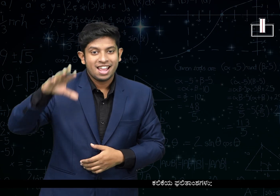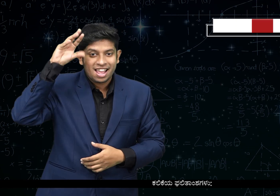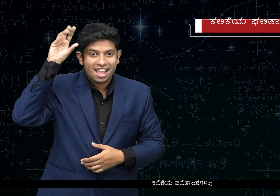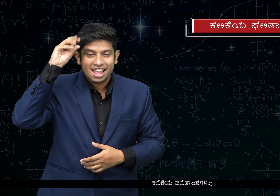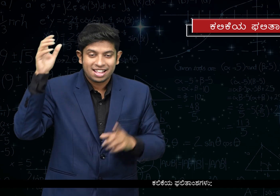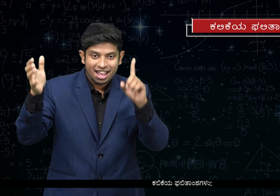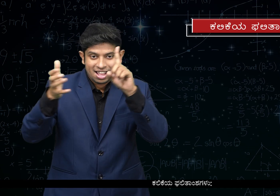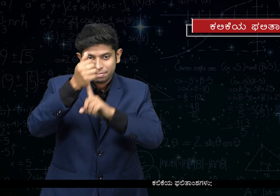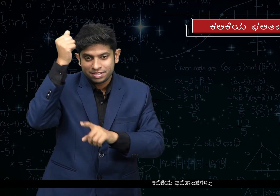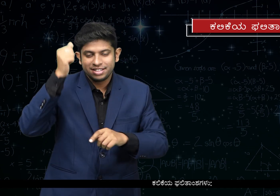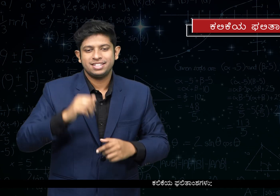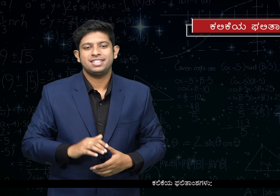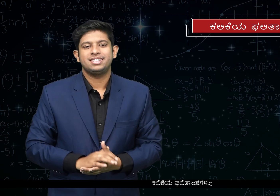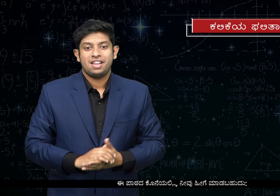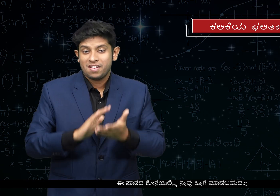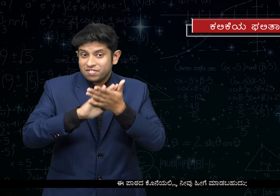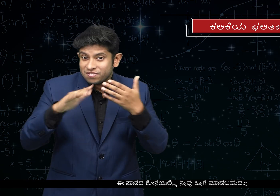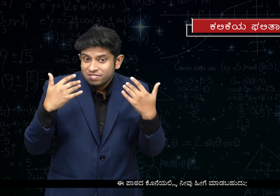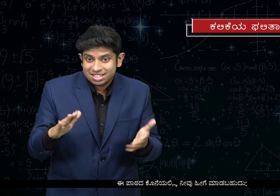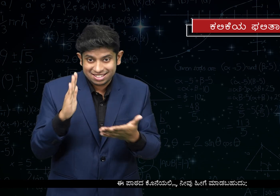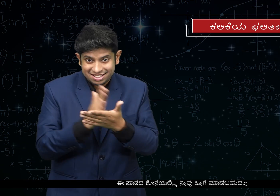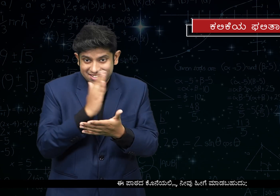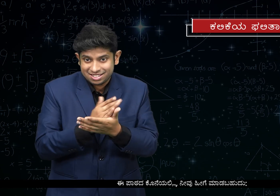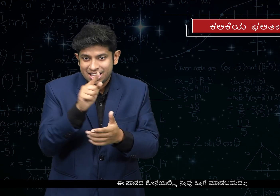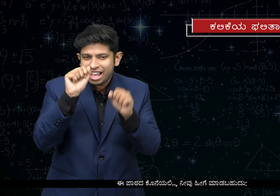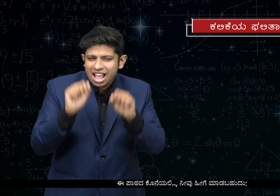ಕಲಿಕೆಯ ಫಲಿತಾಂಶಗಳು. ಈ ಪಾಠದ ಕೊನೆಯಲ್ಲಿ ನೀವು ಹೀಗೆ ಮಾಡಬಹುದು: